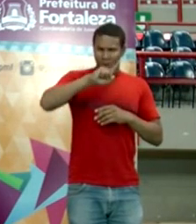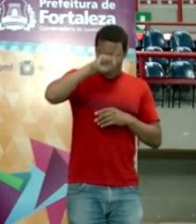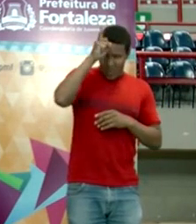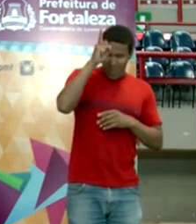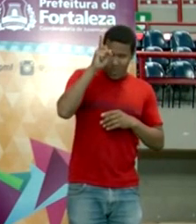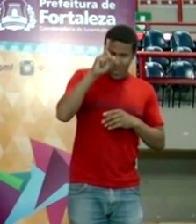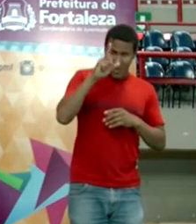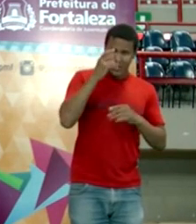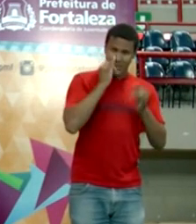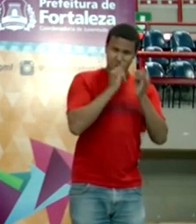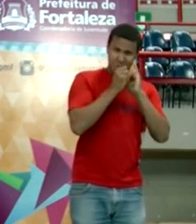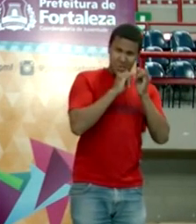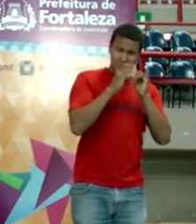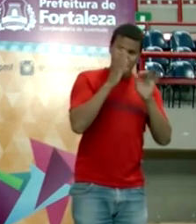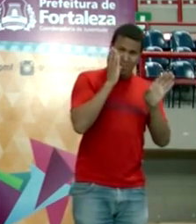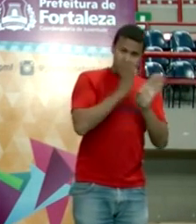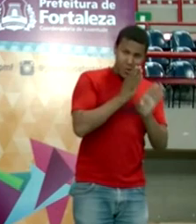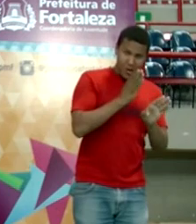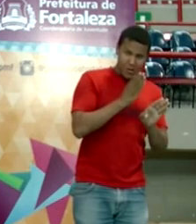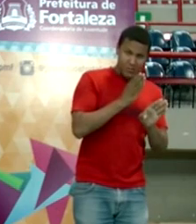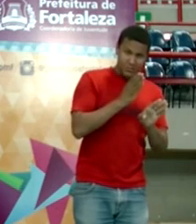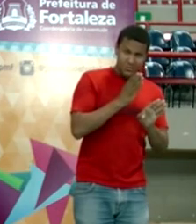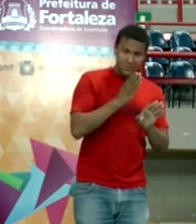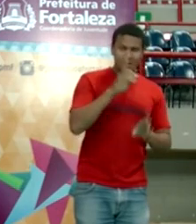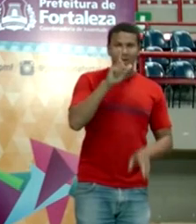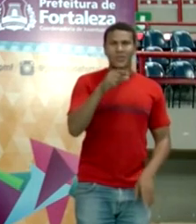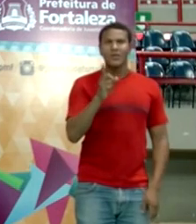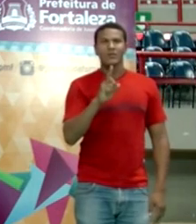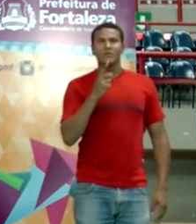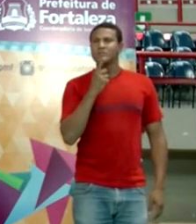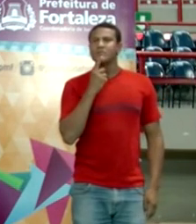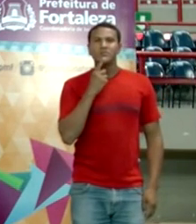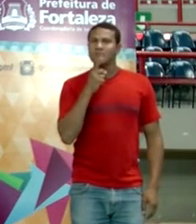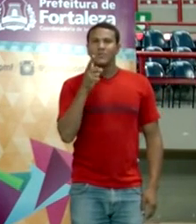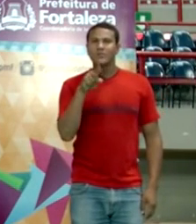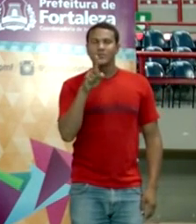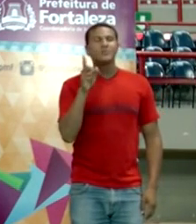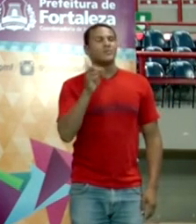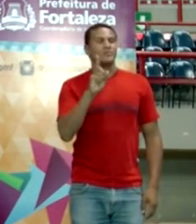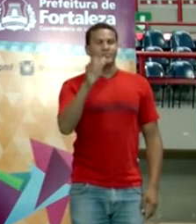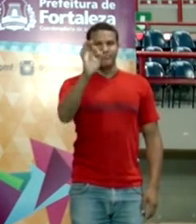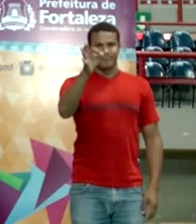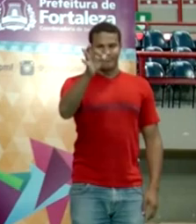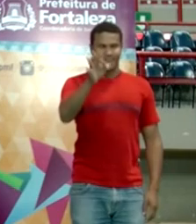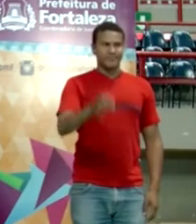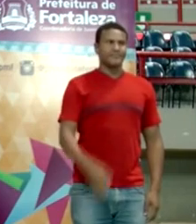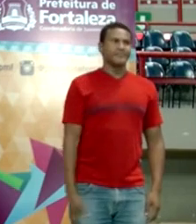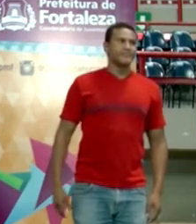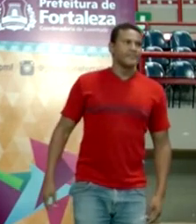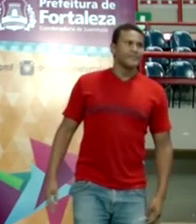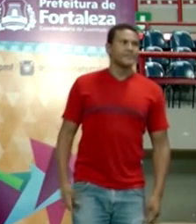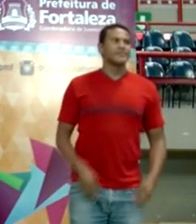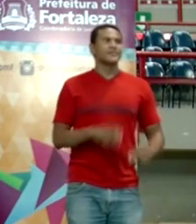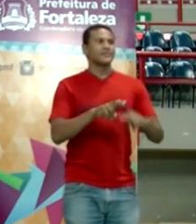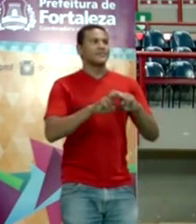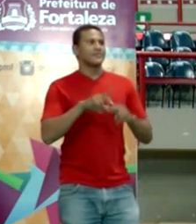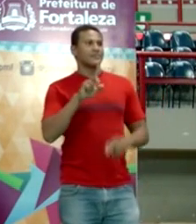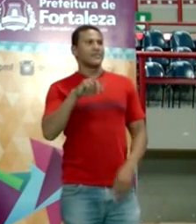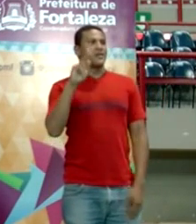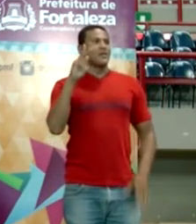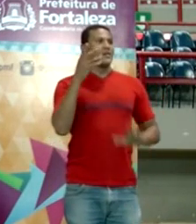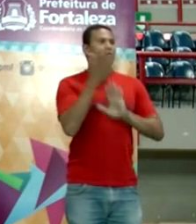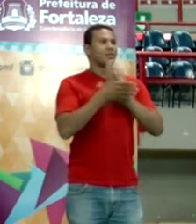com a internet? Nasceu com a internet? Não, diga não. Pronto. O hipertexto é algo